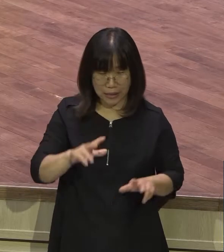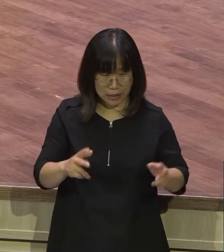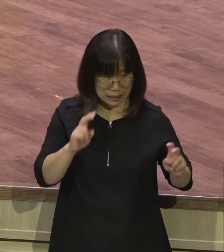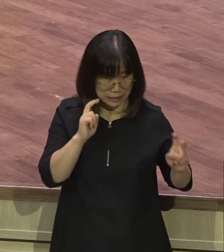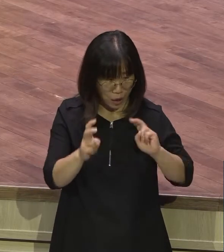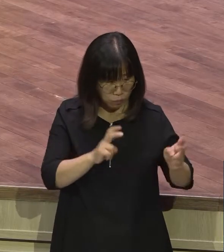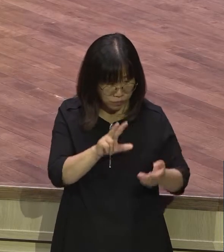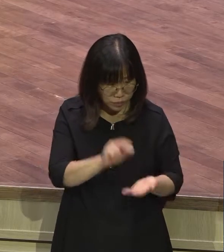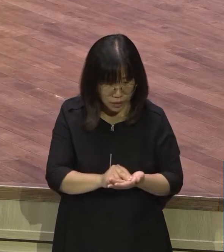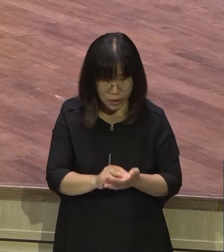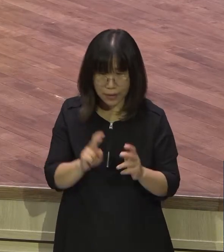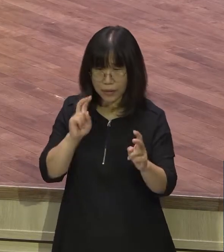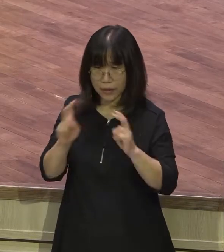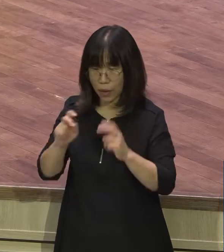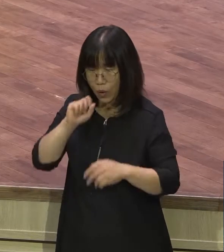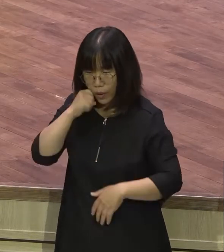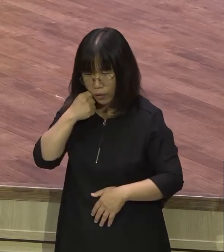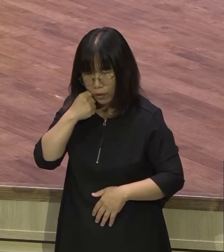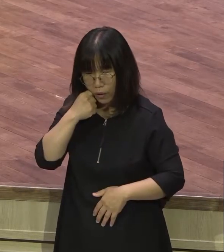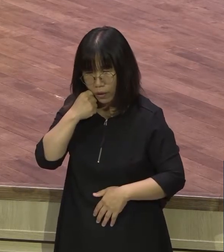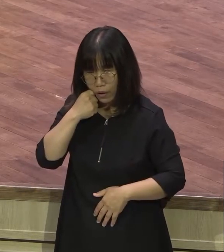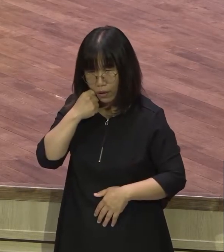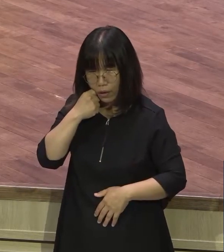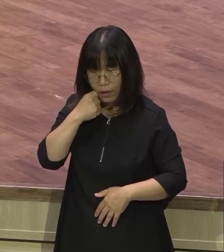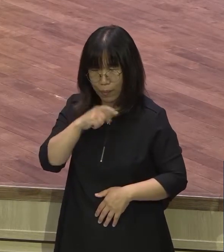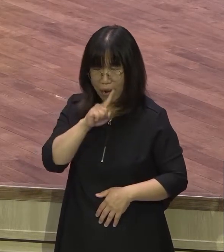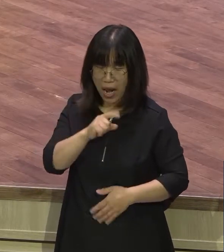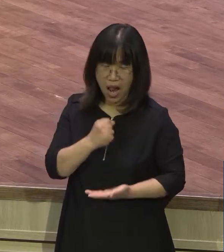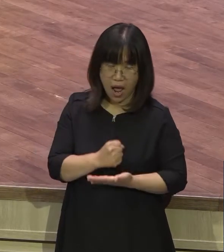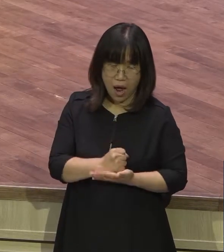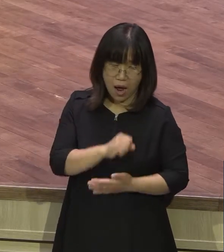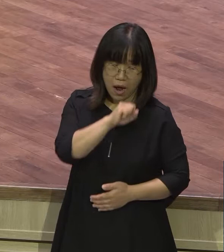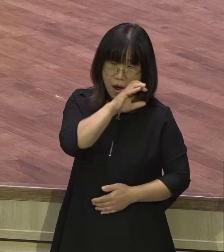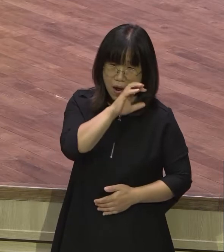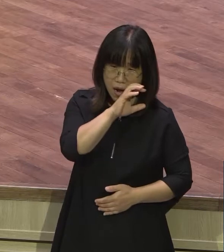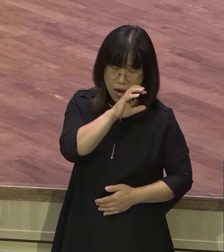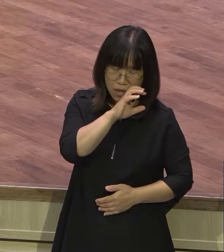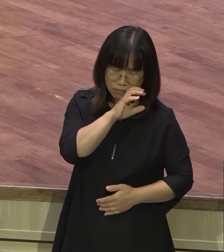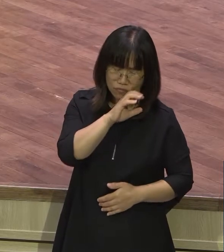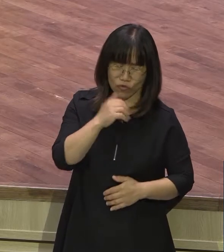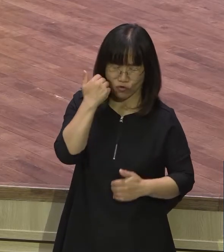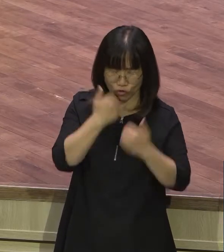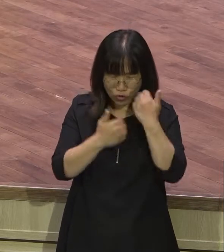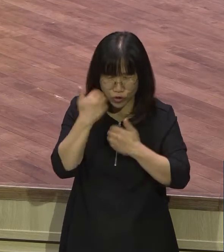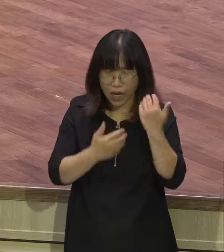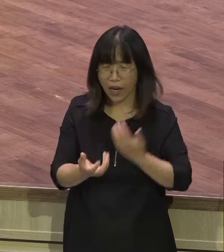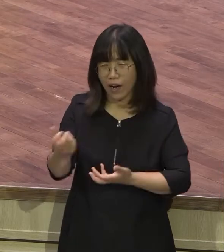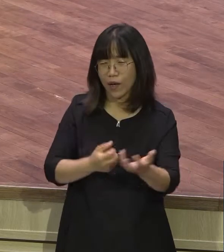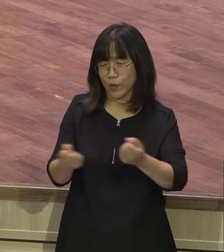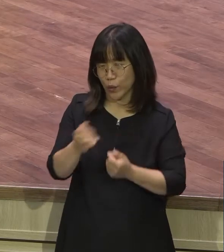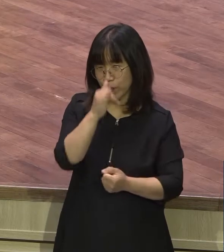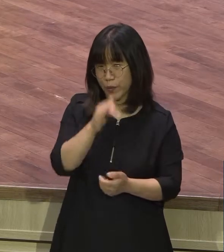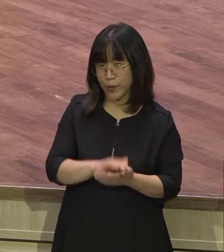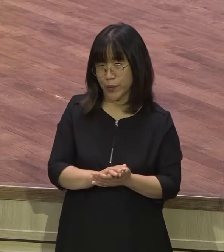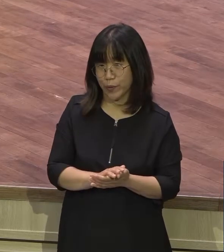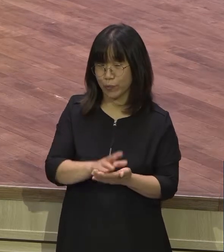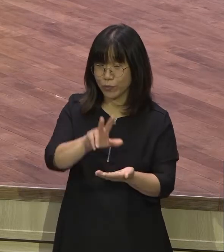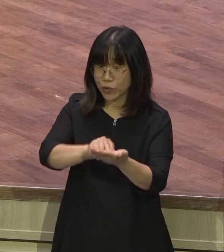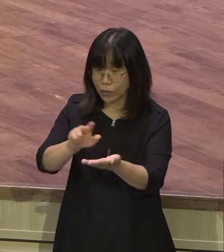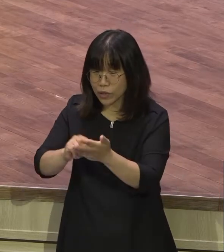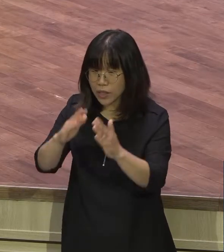잘 안되고 직장이 어렵다고 그거는 장식의 삶장에 누구에게나 있는 거예요. 문제 없는 집이 없어요. 다